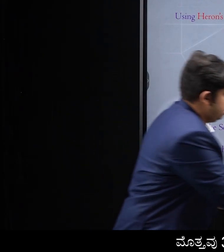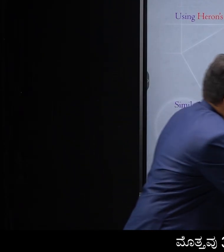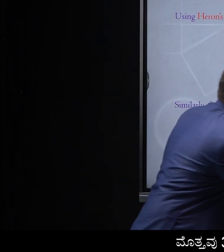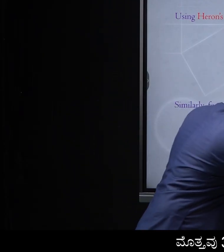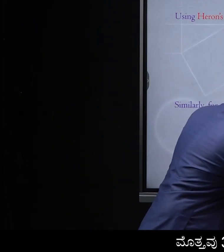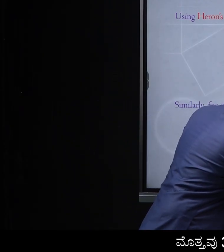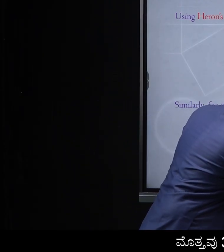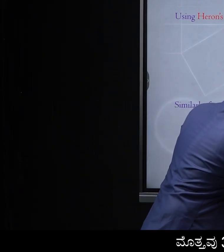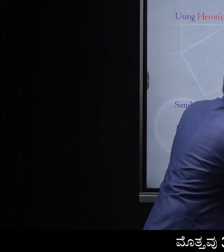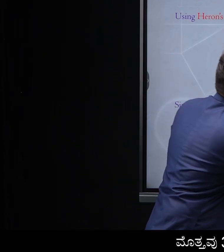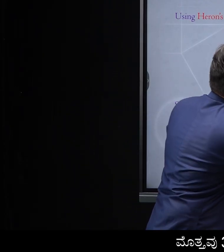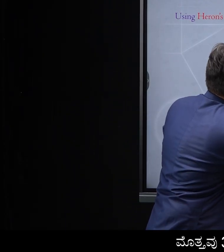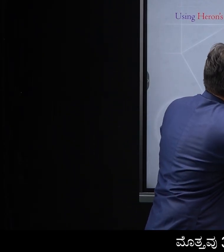ಮೊತ್ತವು